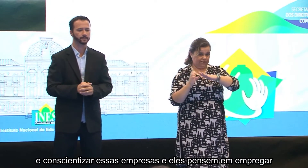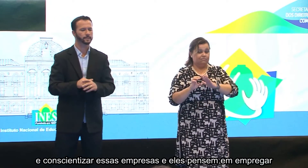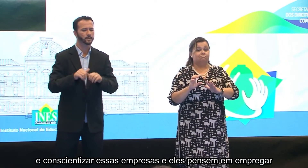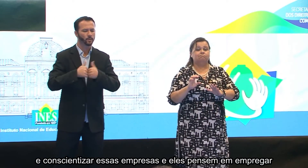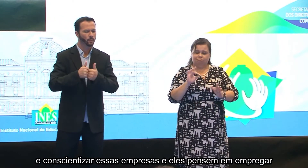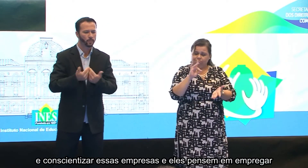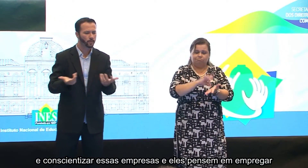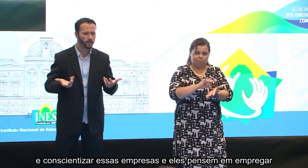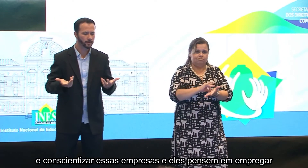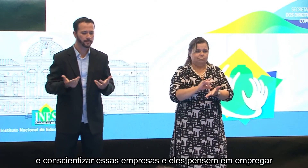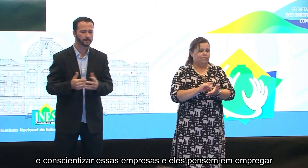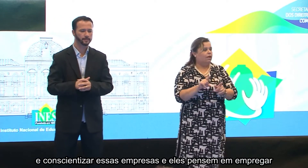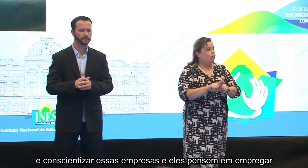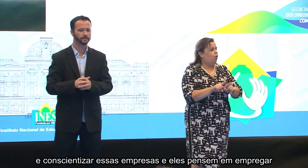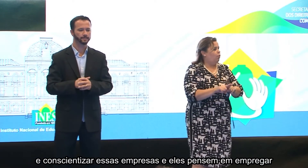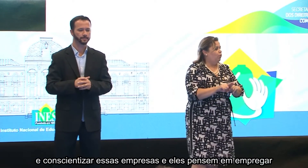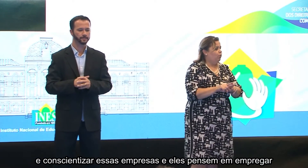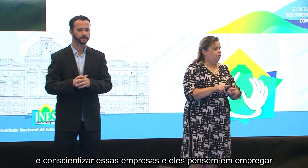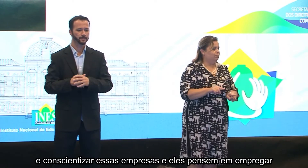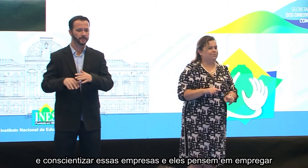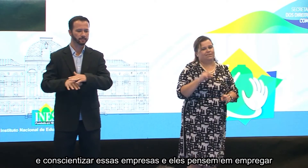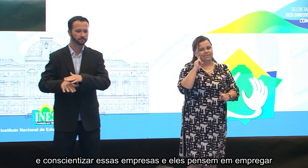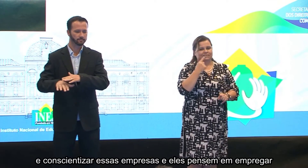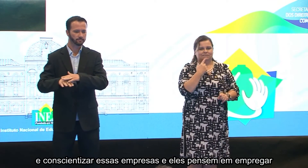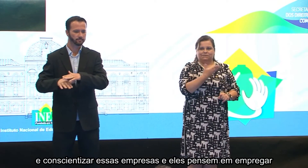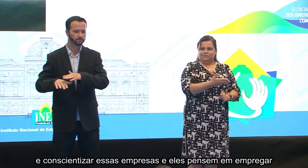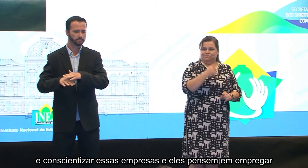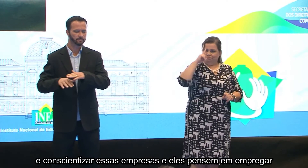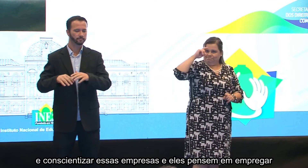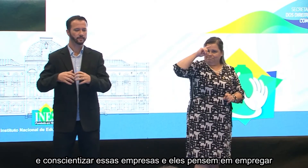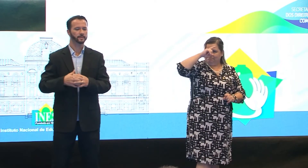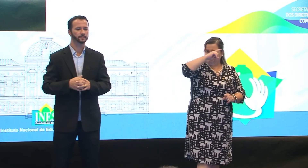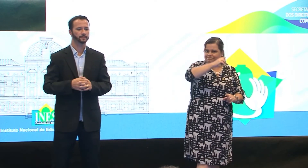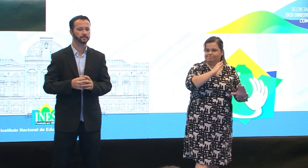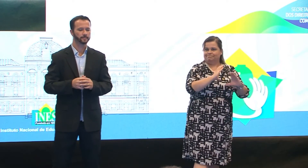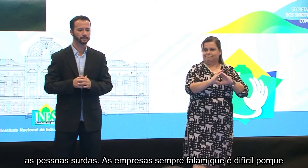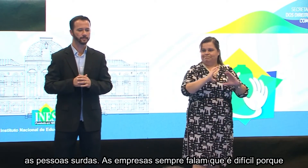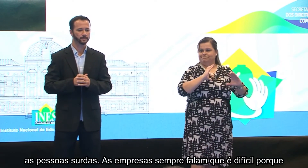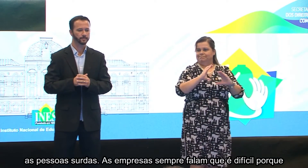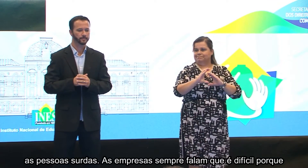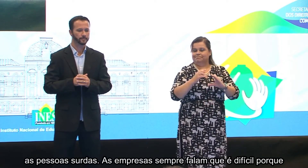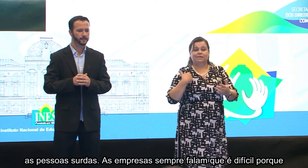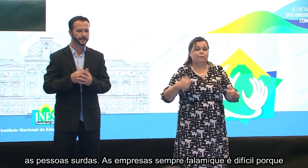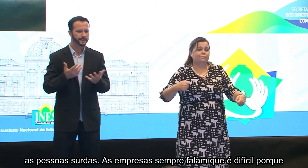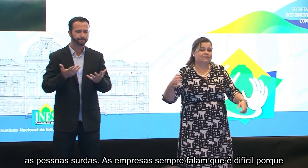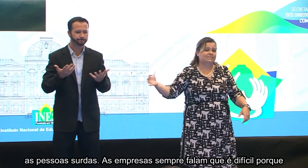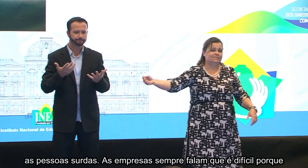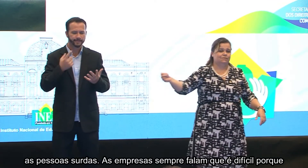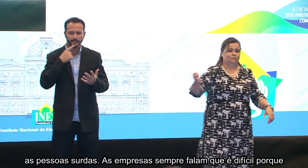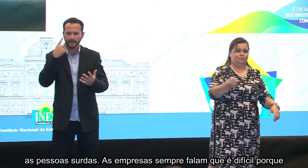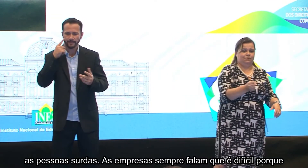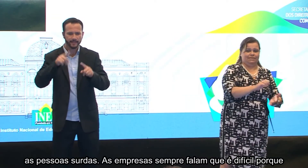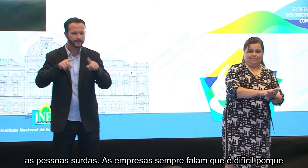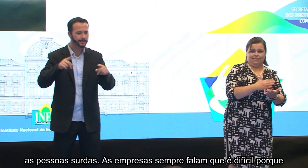e conscientizar essas empresas para que eles pensem em empregar as pessoas surdas. E as empresas sempre